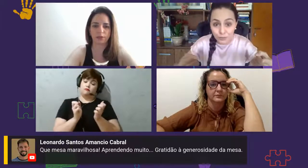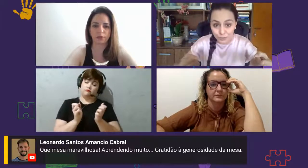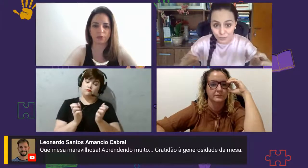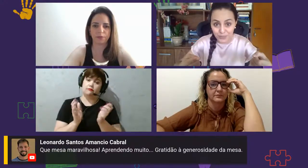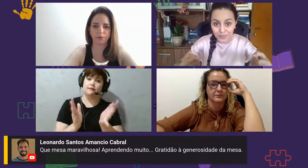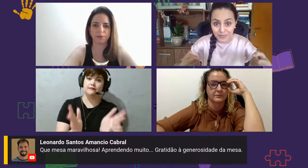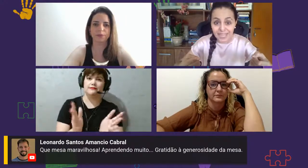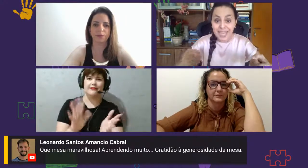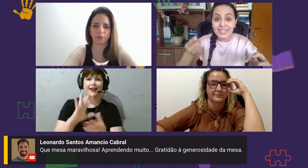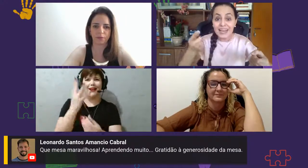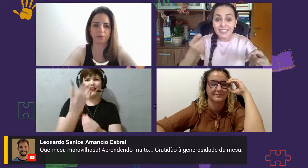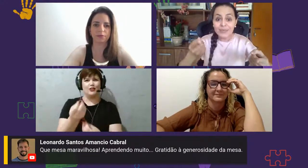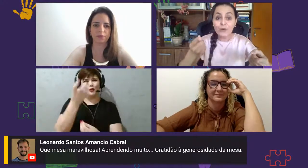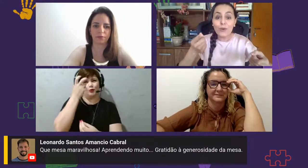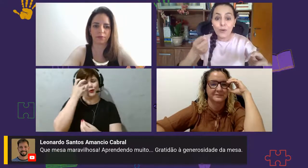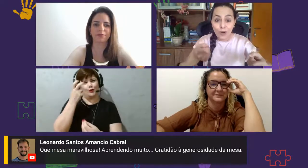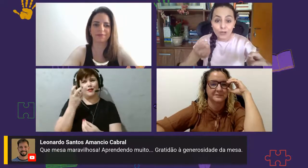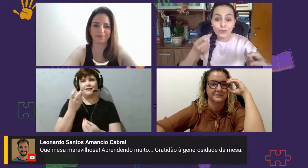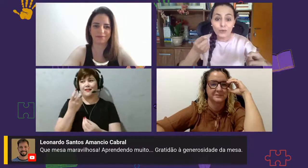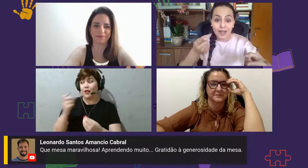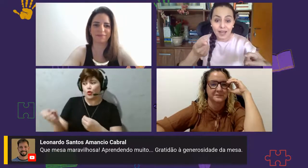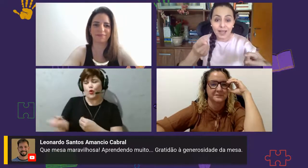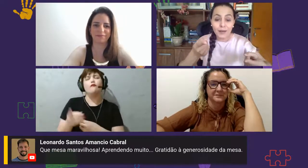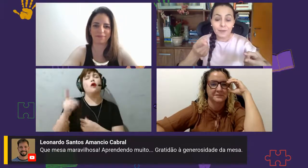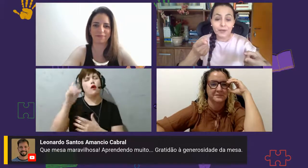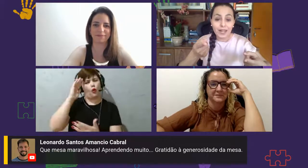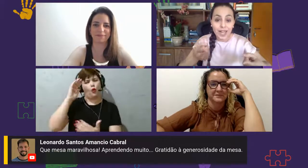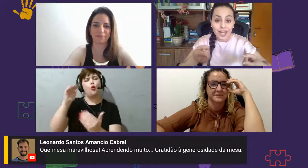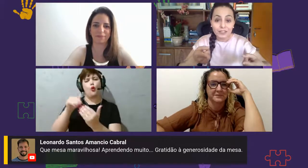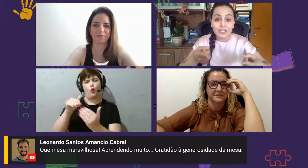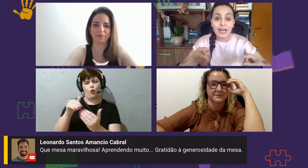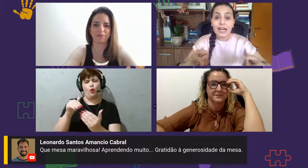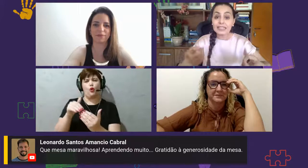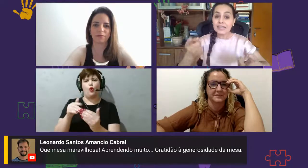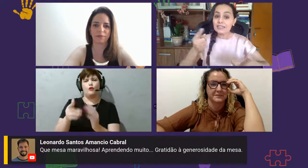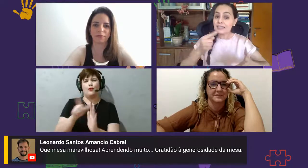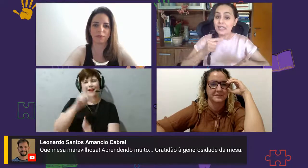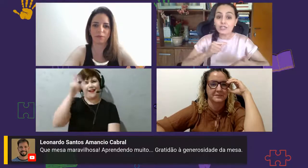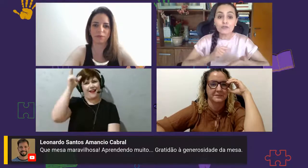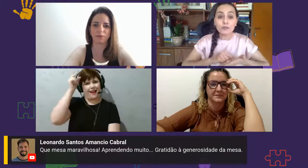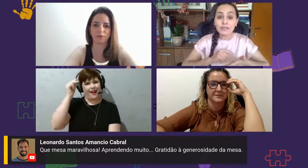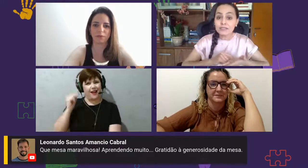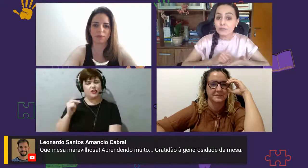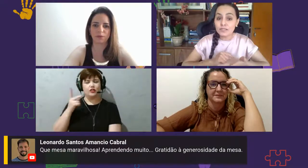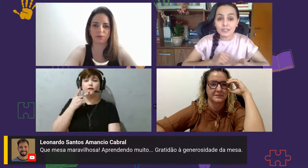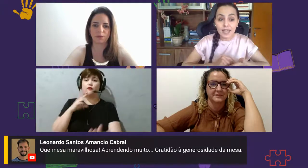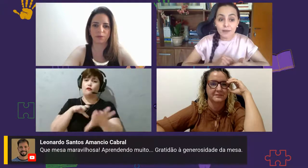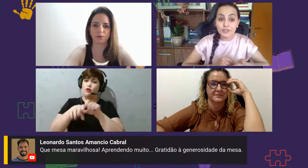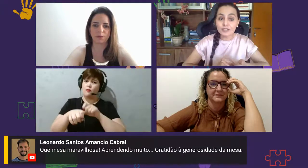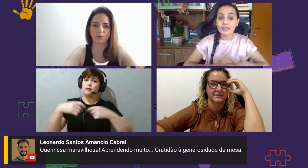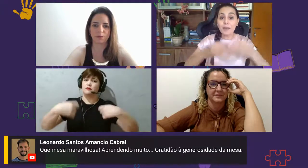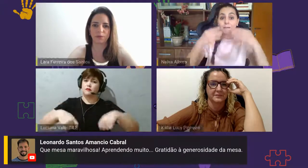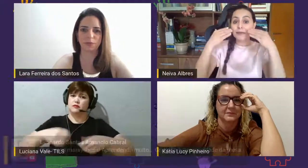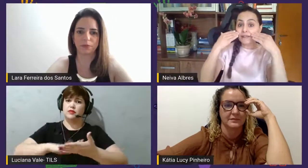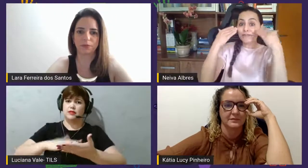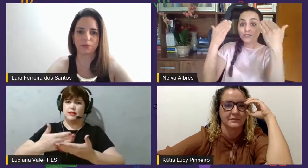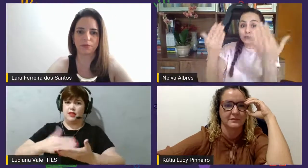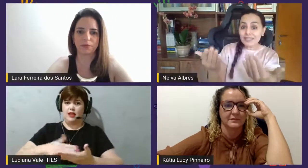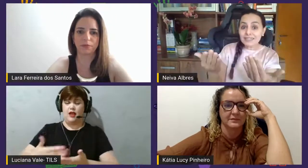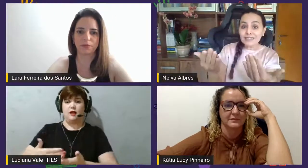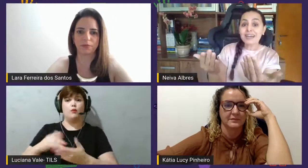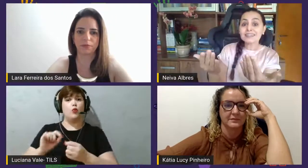arte e cultura. E aí eu concordo com a Kátia da necessidade de formação dos intérpretes